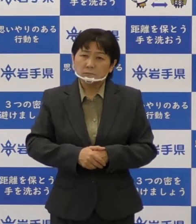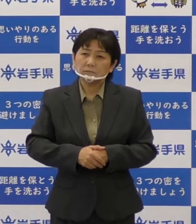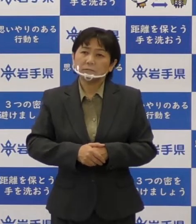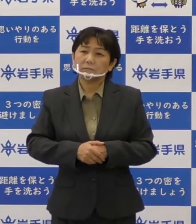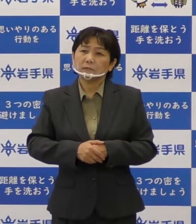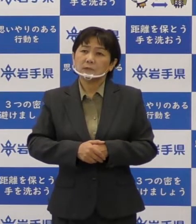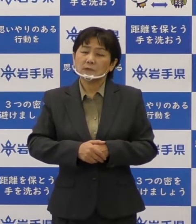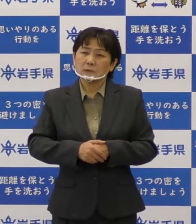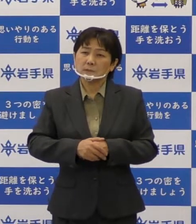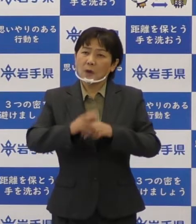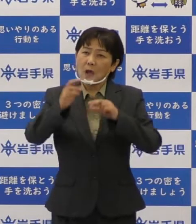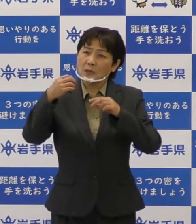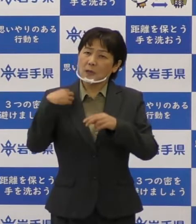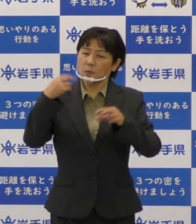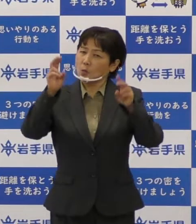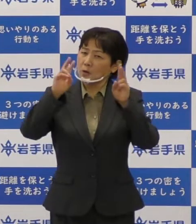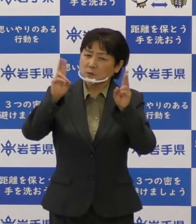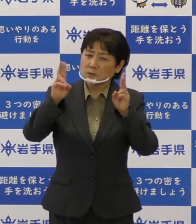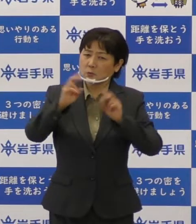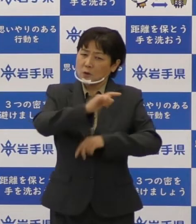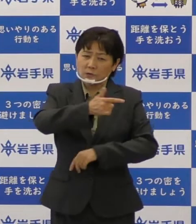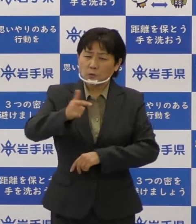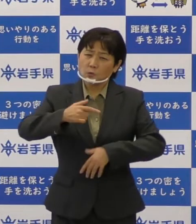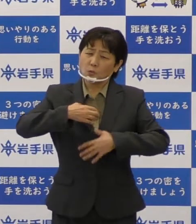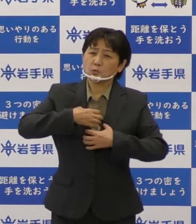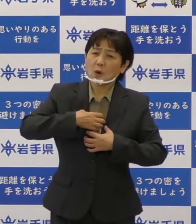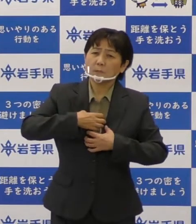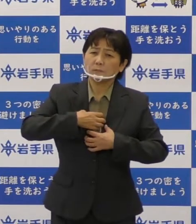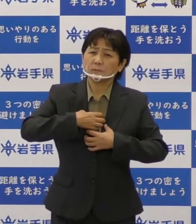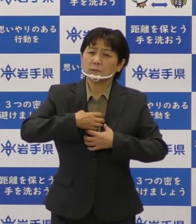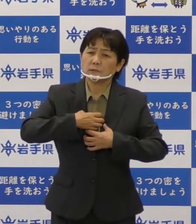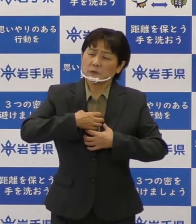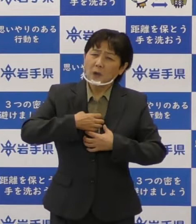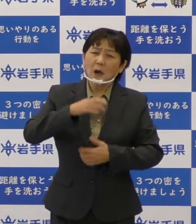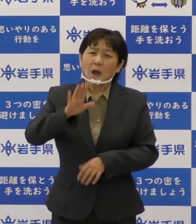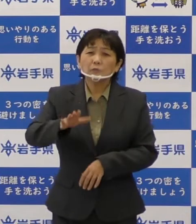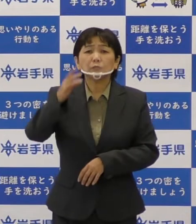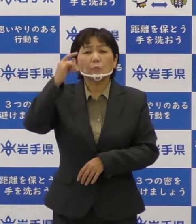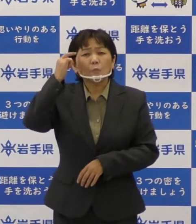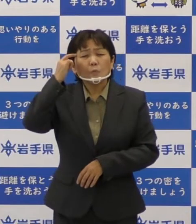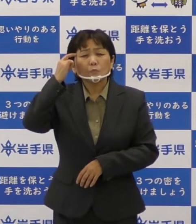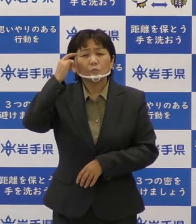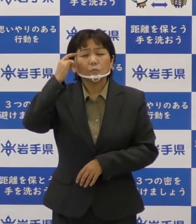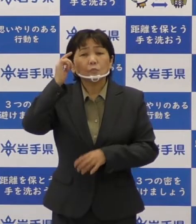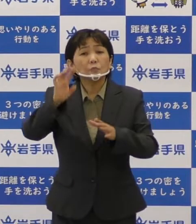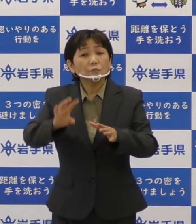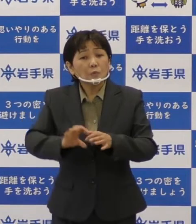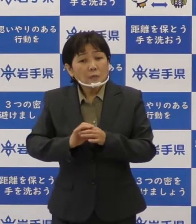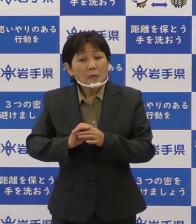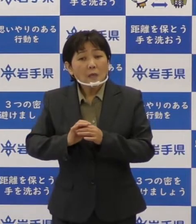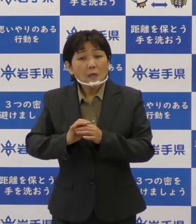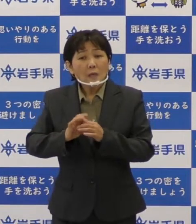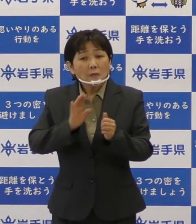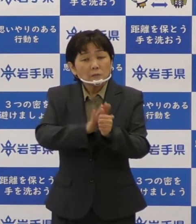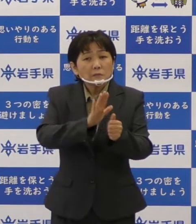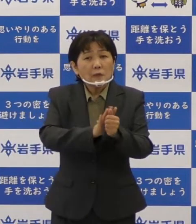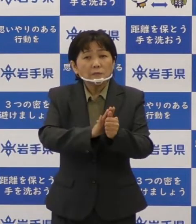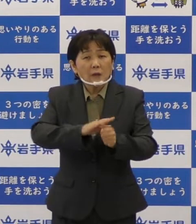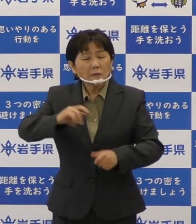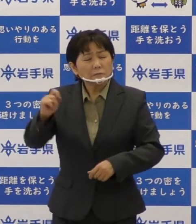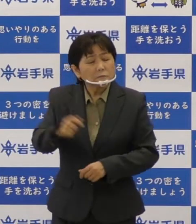かなというふうに思います。そこから中で、まあ、ゲームが出しているかなというふうに、そして経営者の期間について